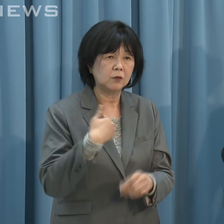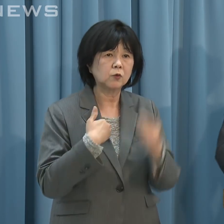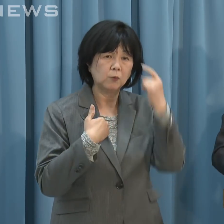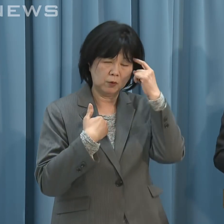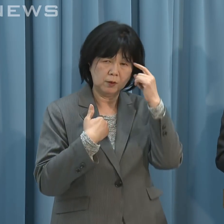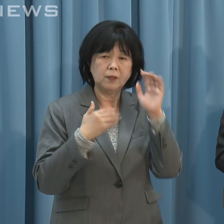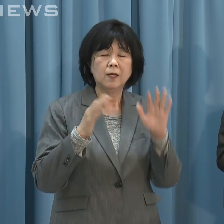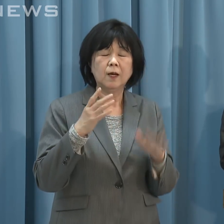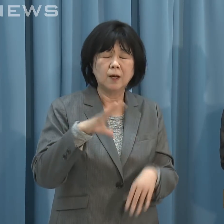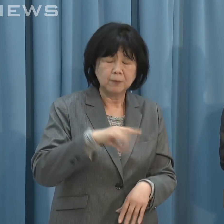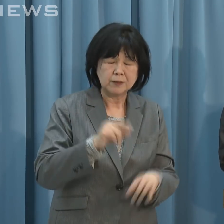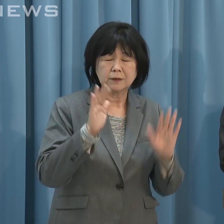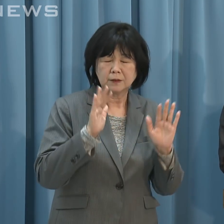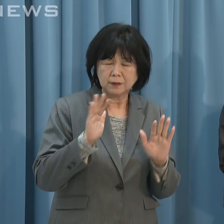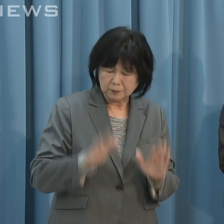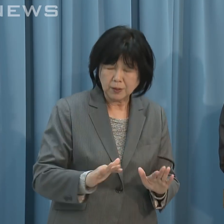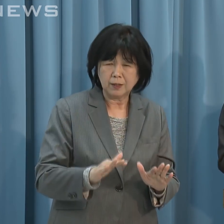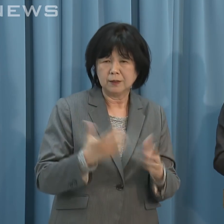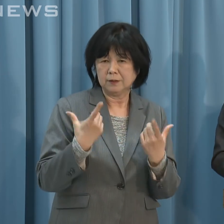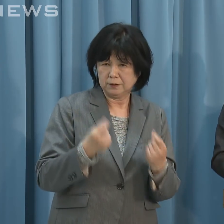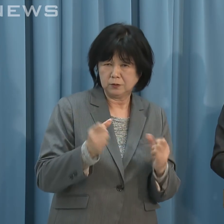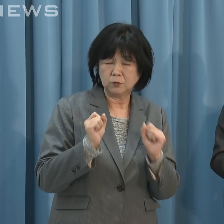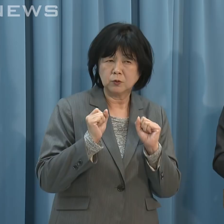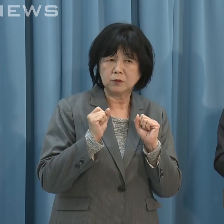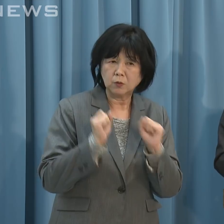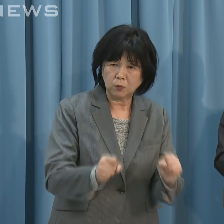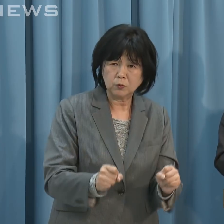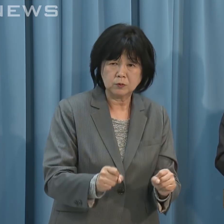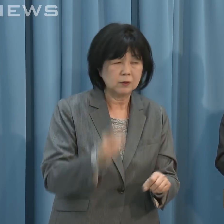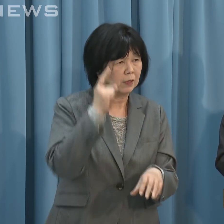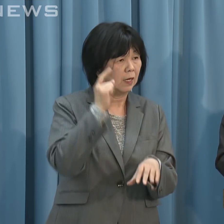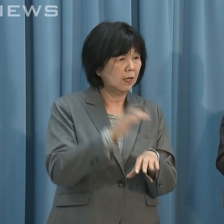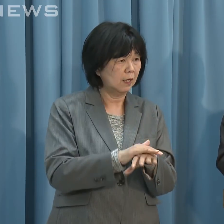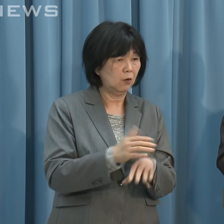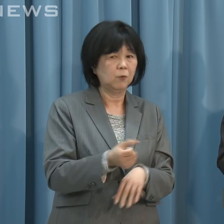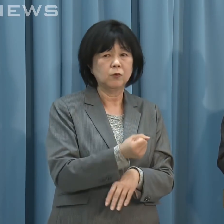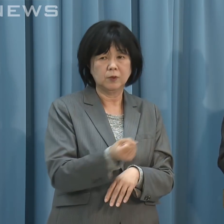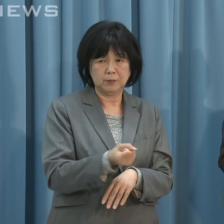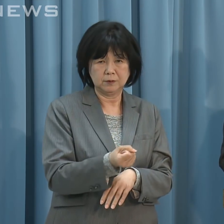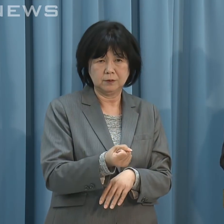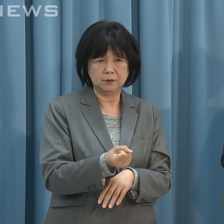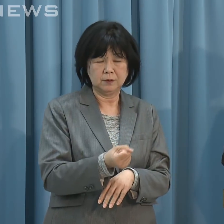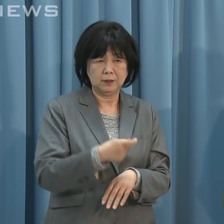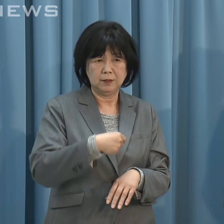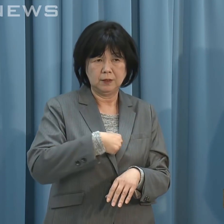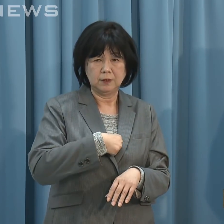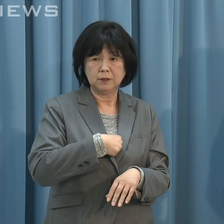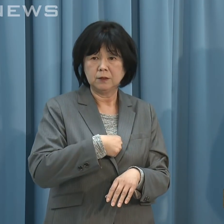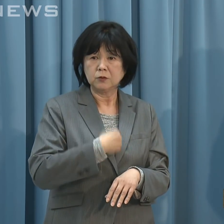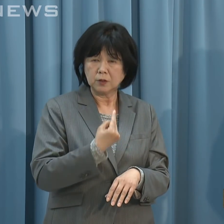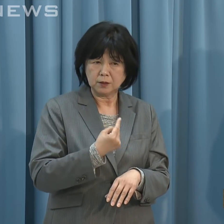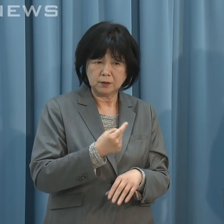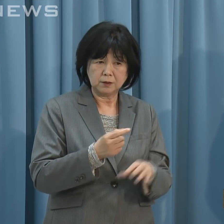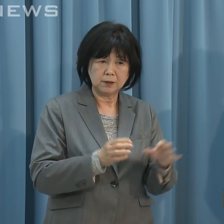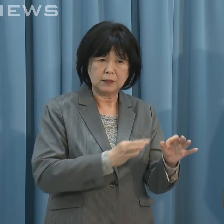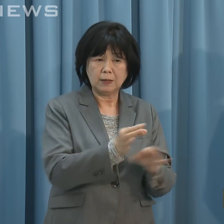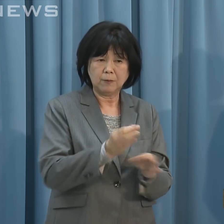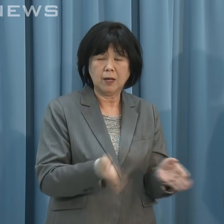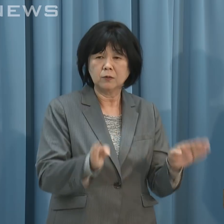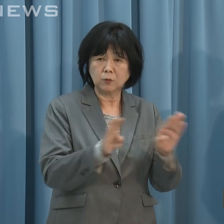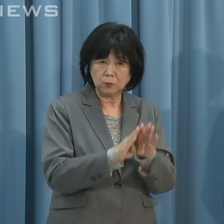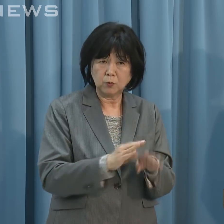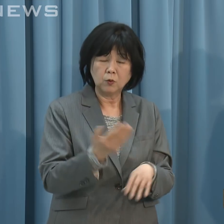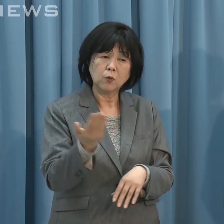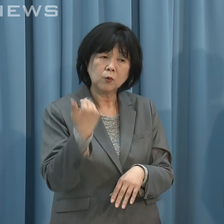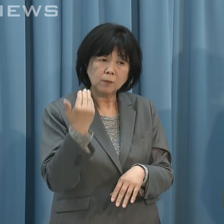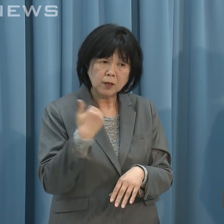ずこれをしっかりやらせてもらいたいというふうに思っておりまして、自主的にデパート等もこの前の週